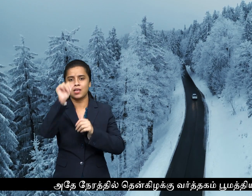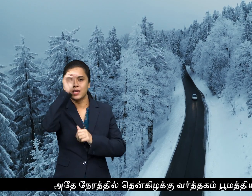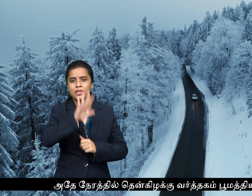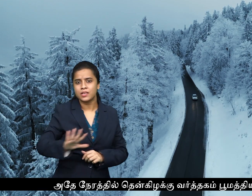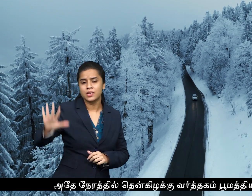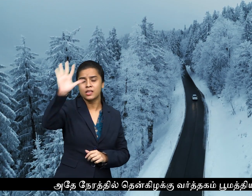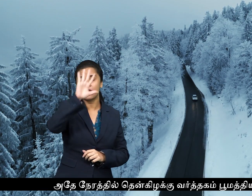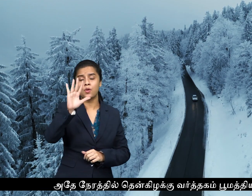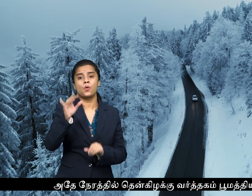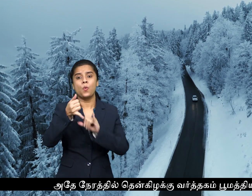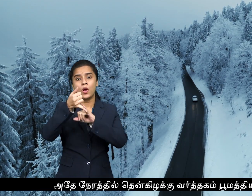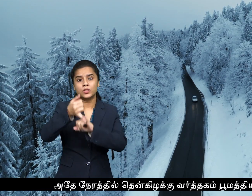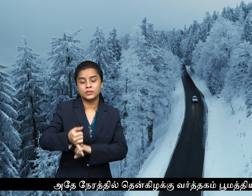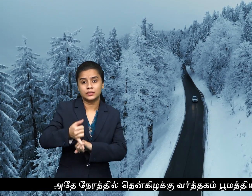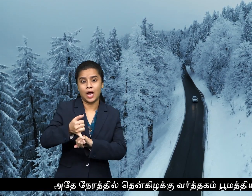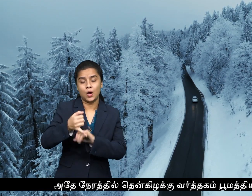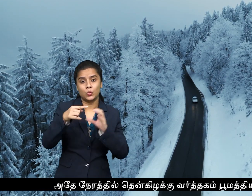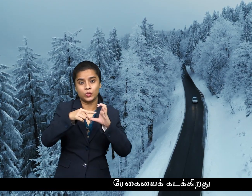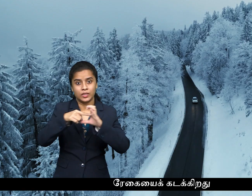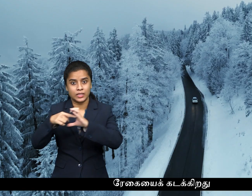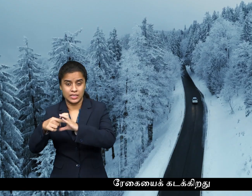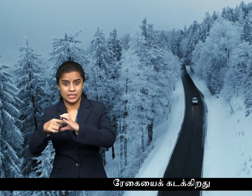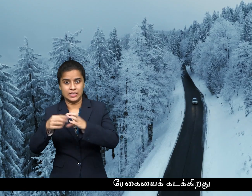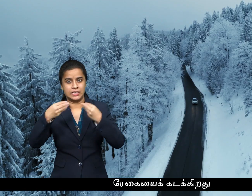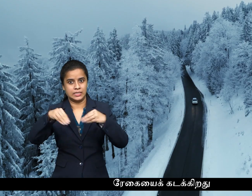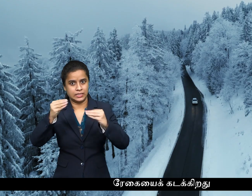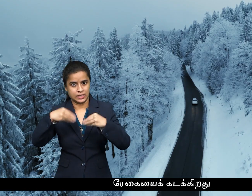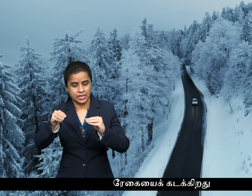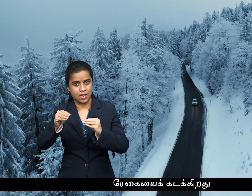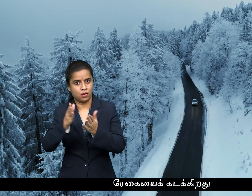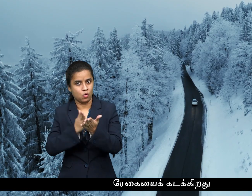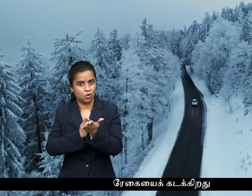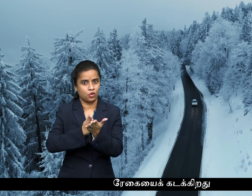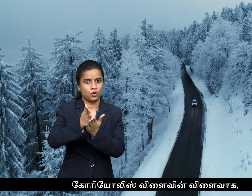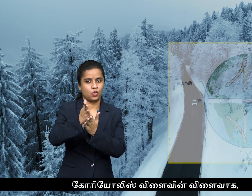அதே நேரத்தில் தென்கிழக்கு வர்த்தகம் பூமத்திய ரேகையை கடக்கிறது.